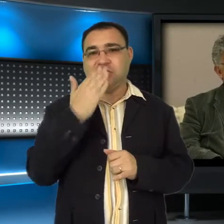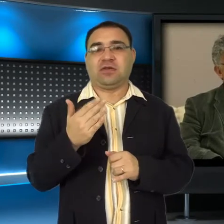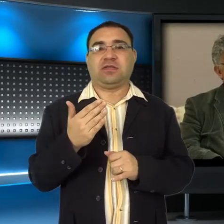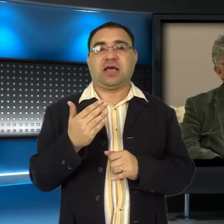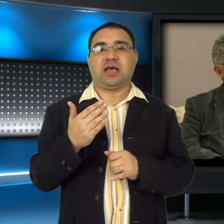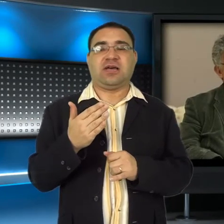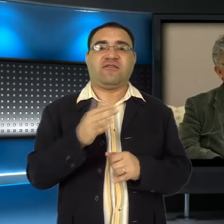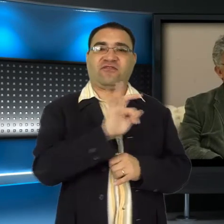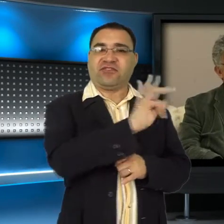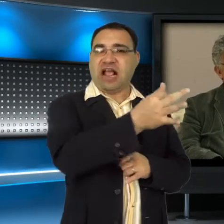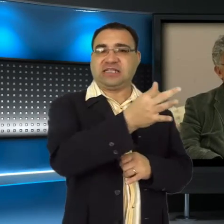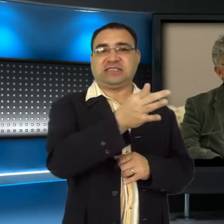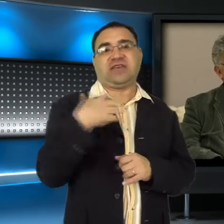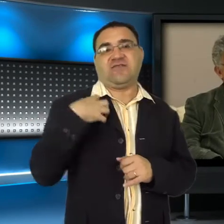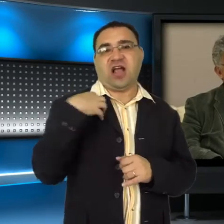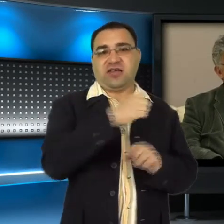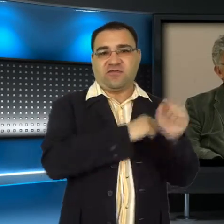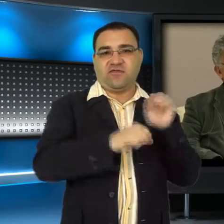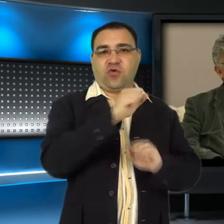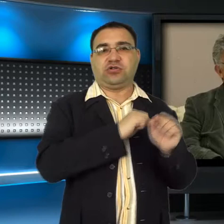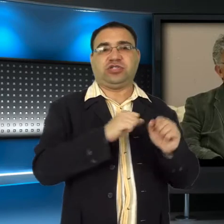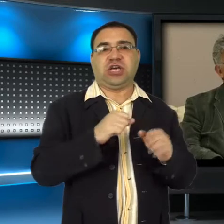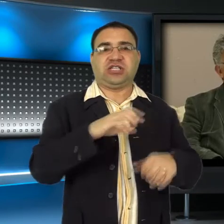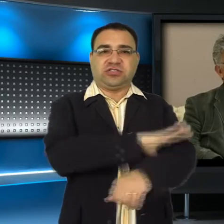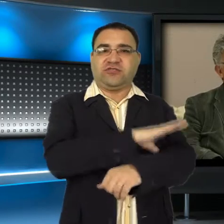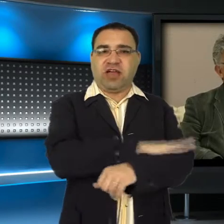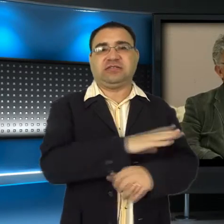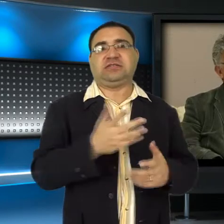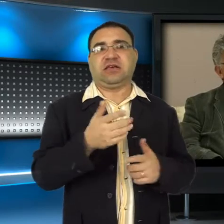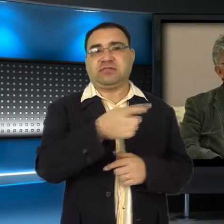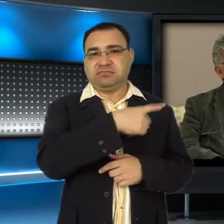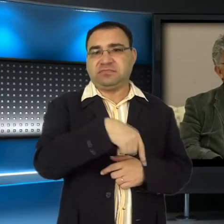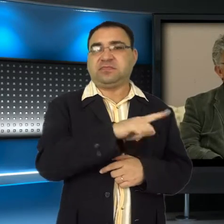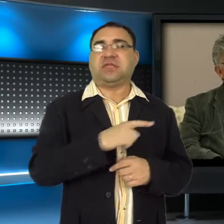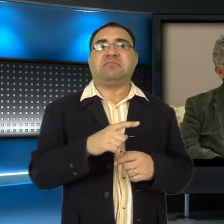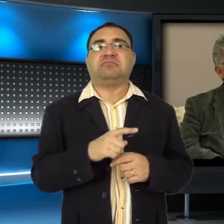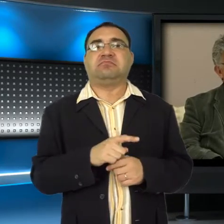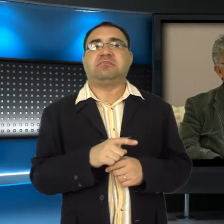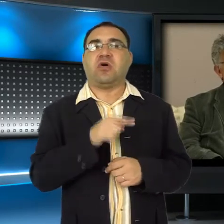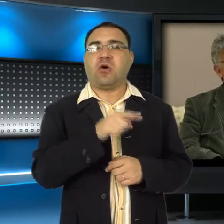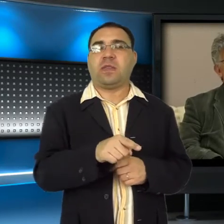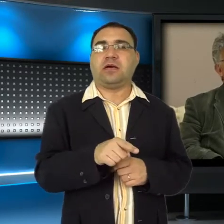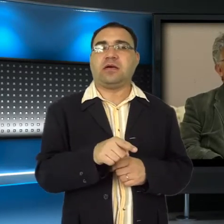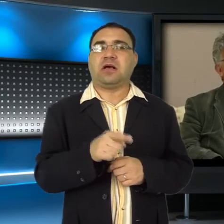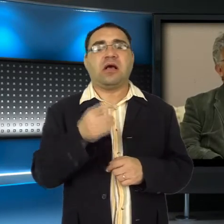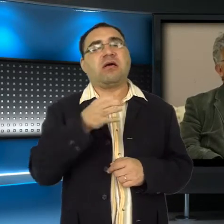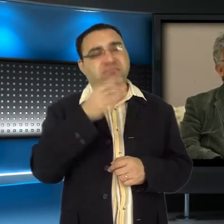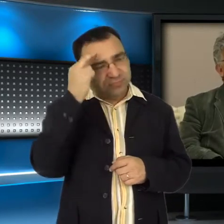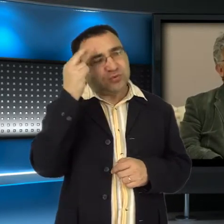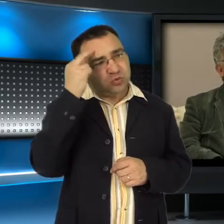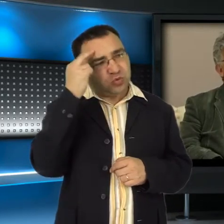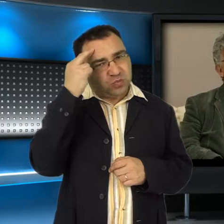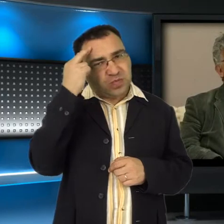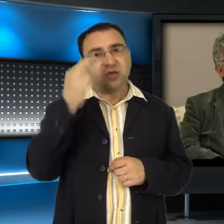Samorządy we Francji, w Anglii, we Włoszech, w Szwecji, mi się zdaje, do pewnego stopnia lepiej rozumieją